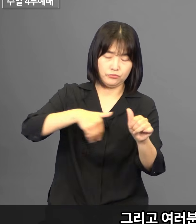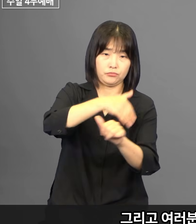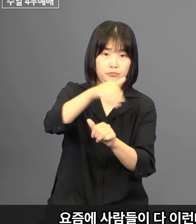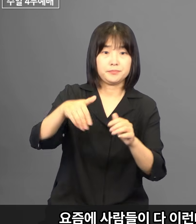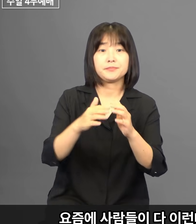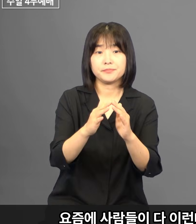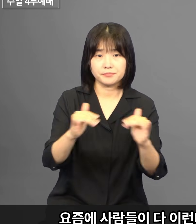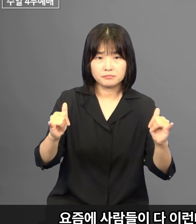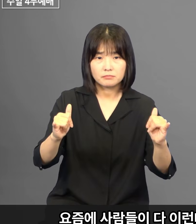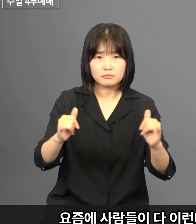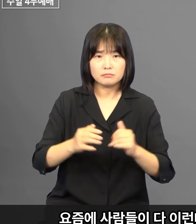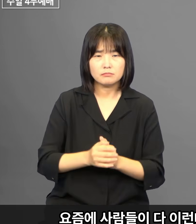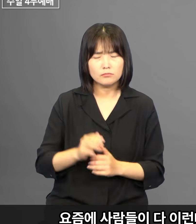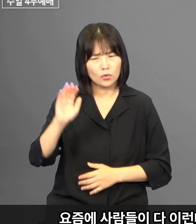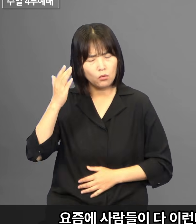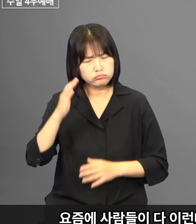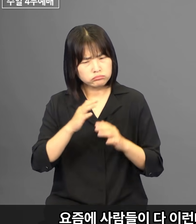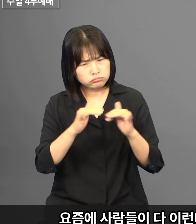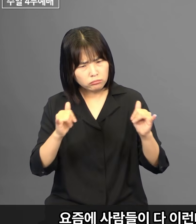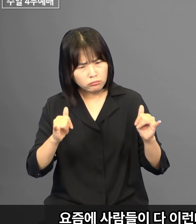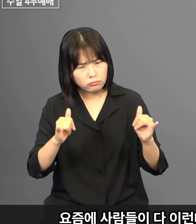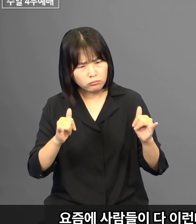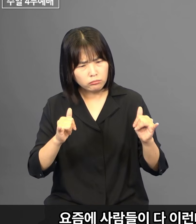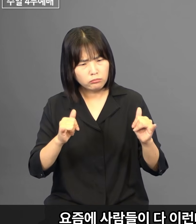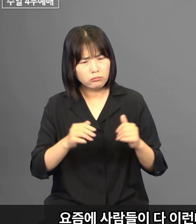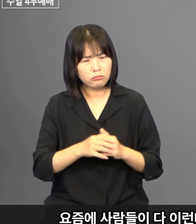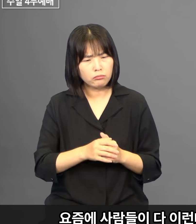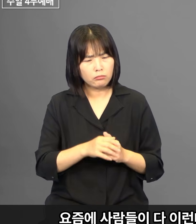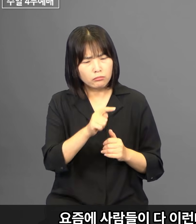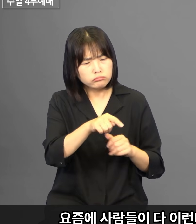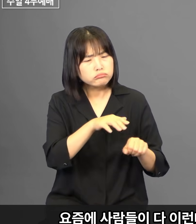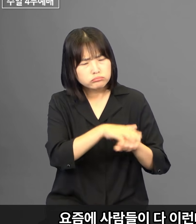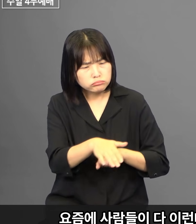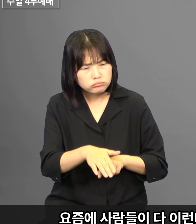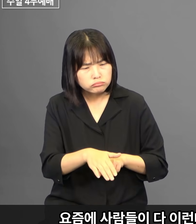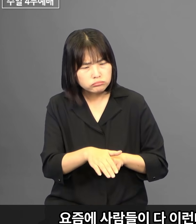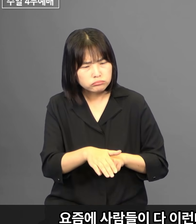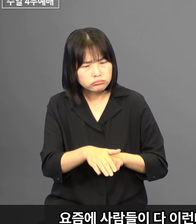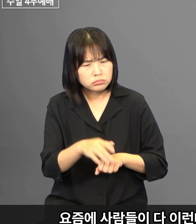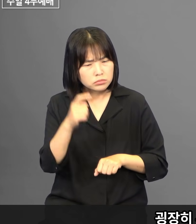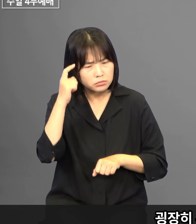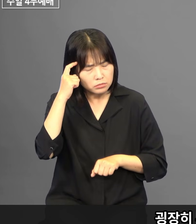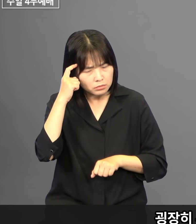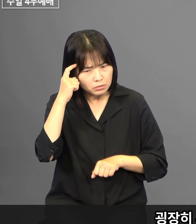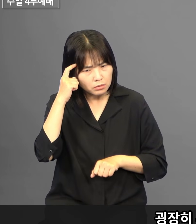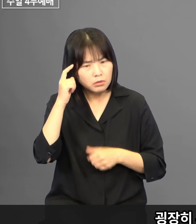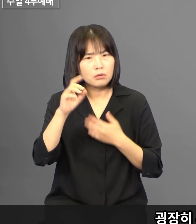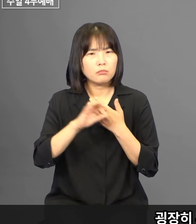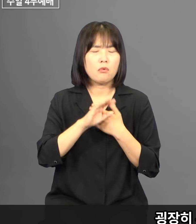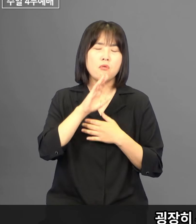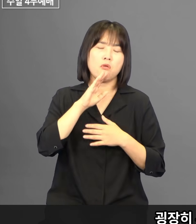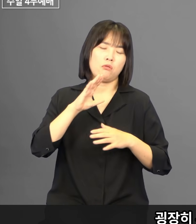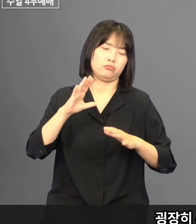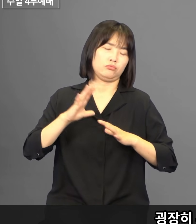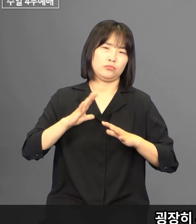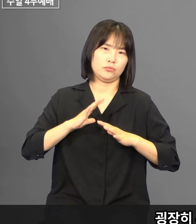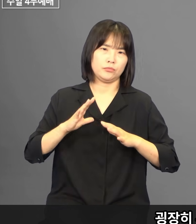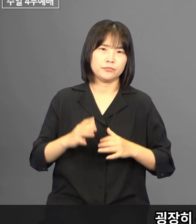사람들이 야, 요즘에 사람들이 다 이런데 이렇게 여러분의 생각이 된다면 굉장히 두려운